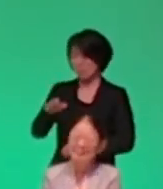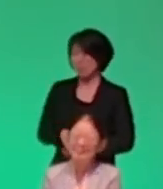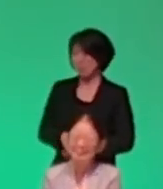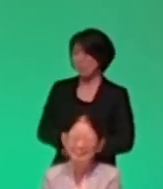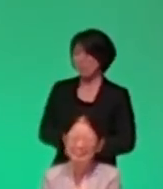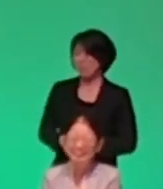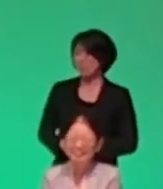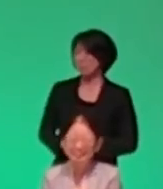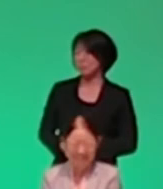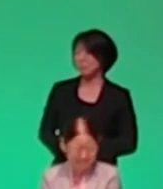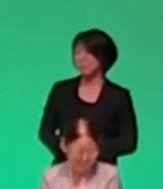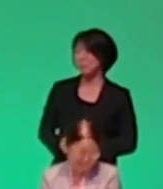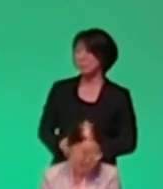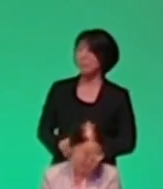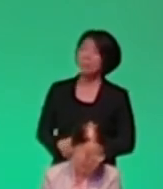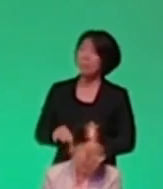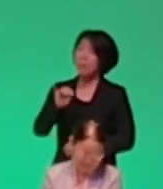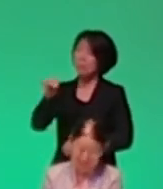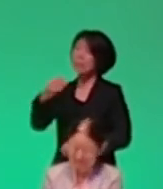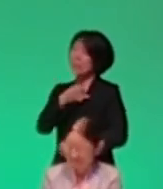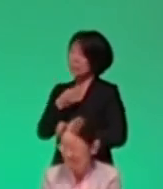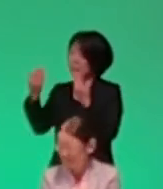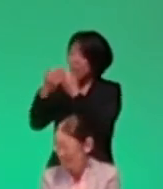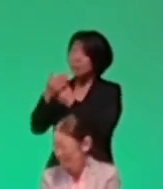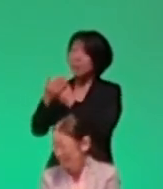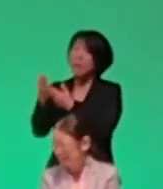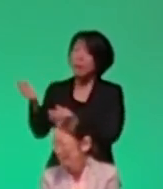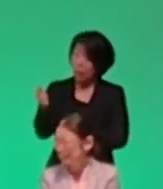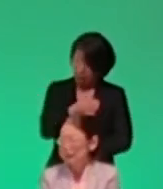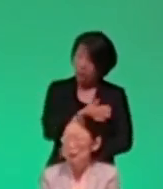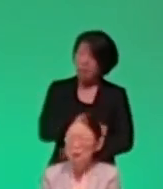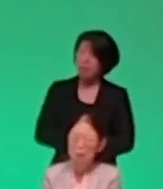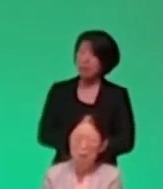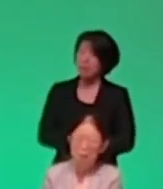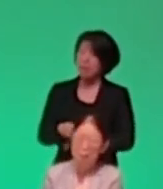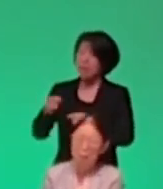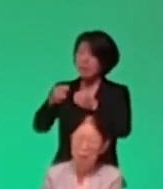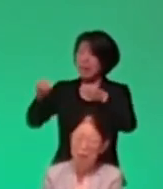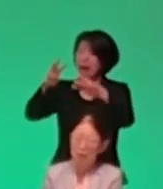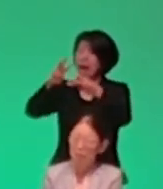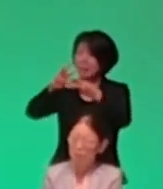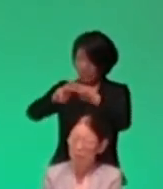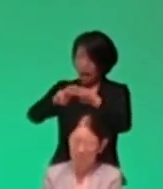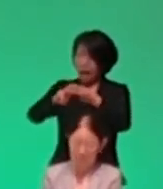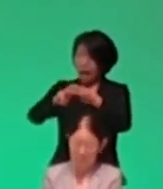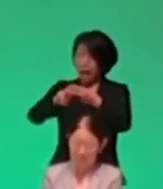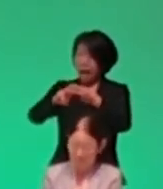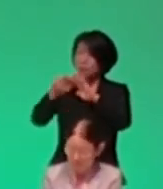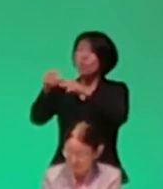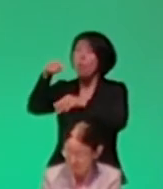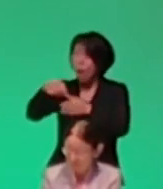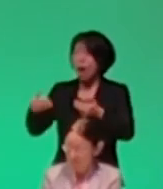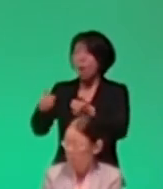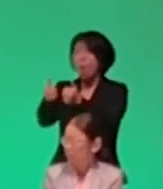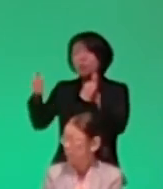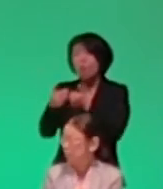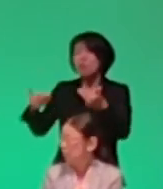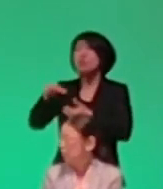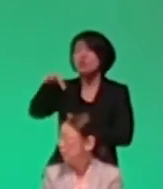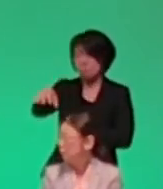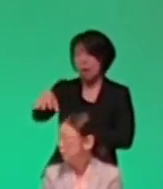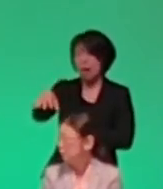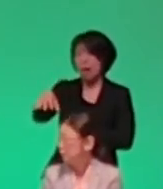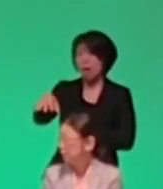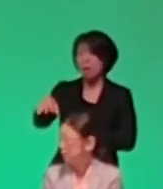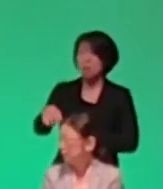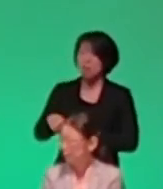ていくので、やっぱ議員になってからもやっぱりさっき申し上げたように永田町は男の職場なんです。そもそも女がい